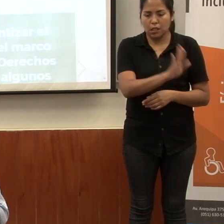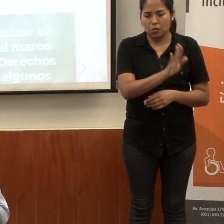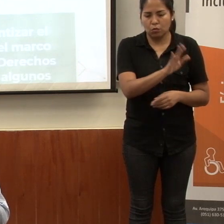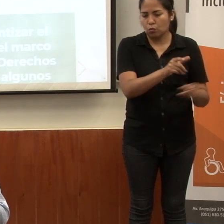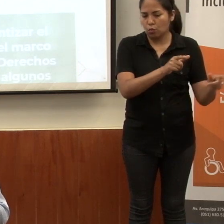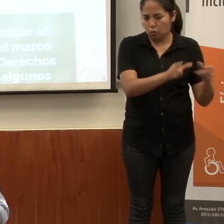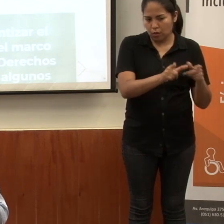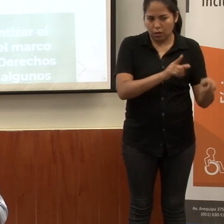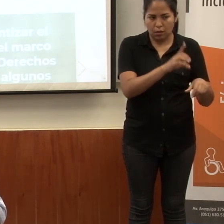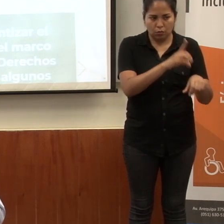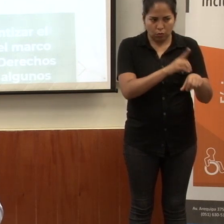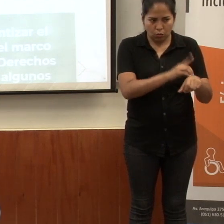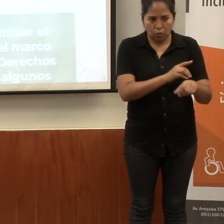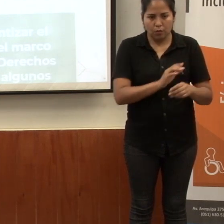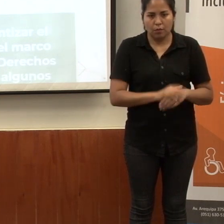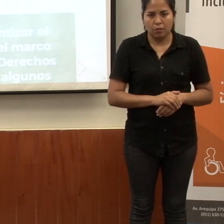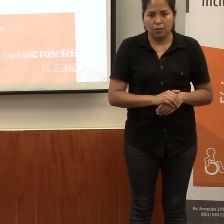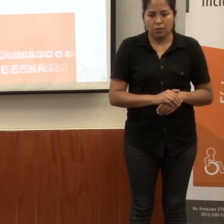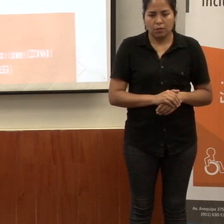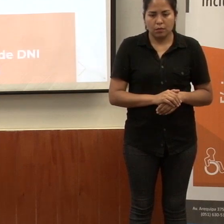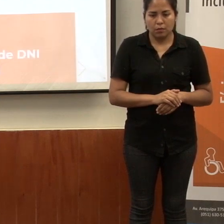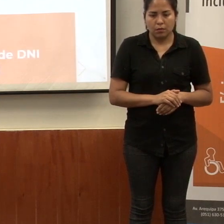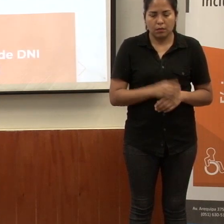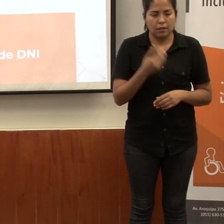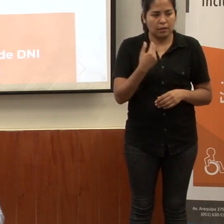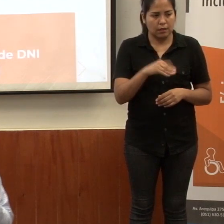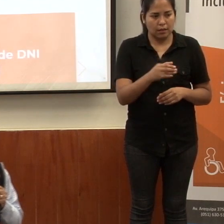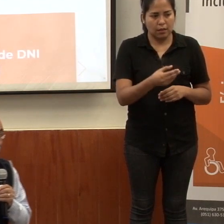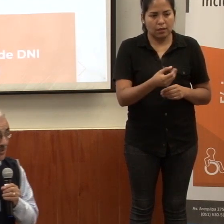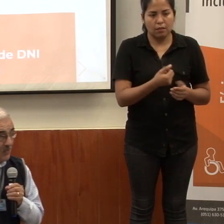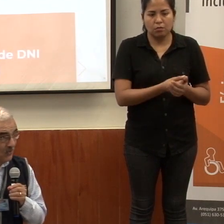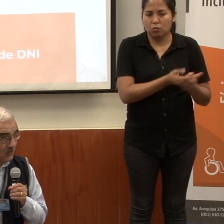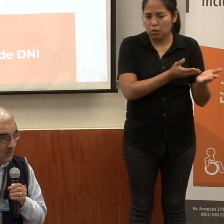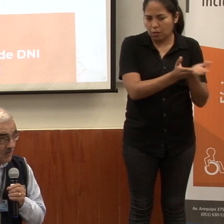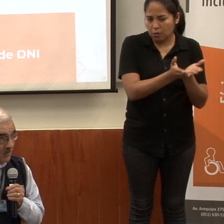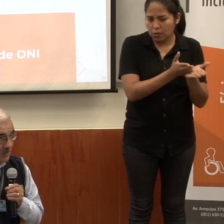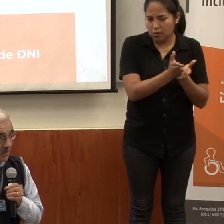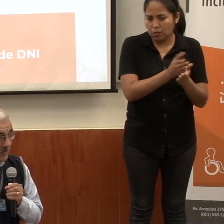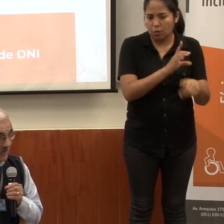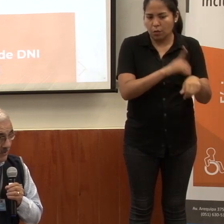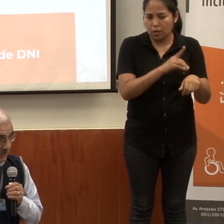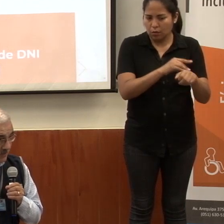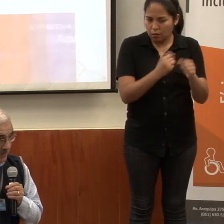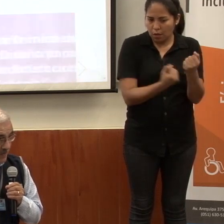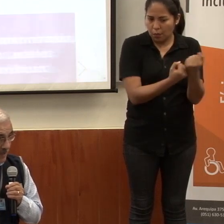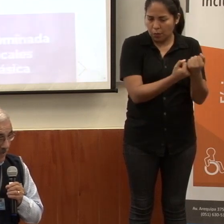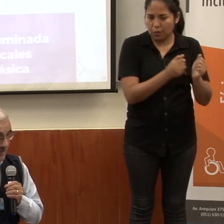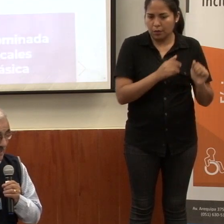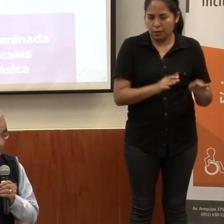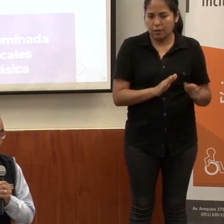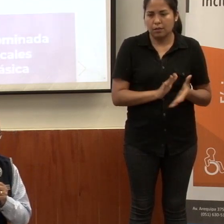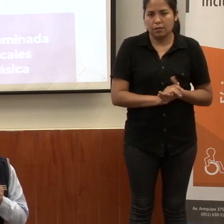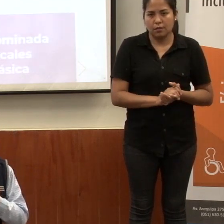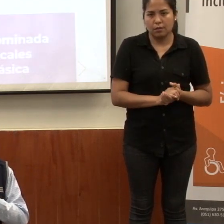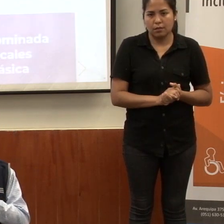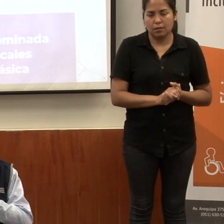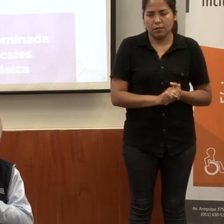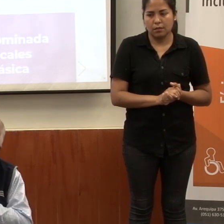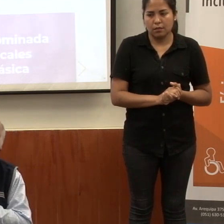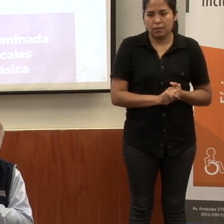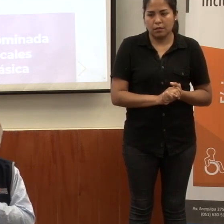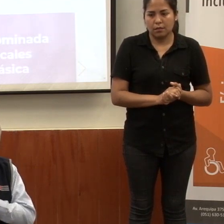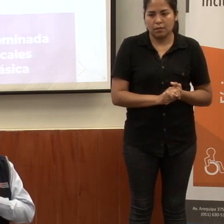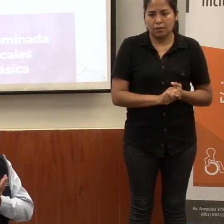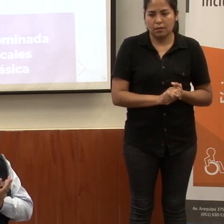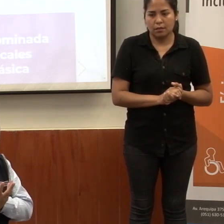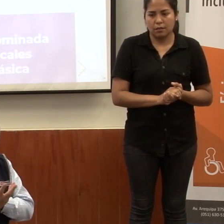un consultorio, tienen eso. ¿Por qué si está registrado como servicio médico de apoyo, ¿no es cierto? Porque esa es la alternativa, ya.